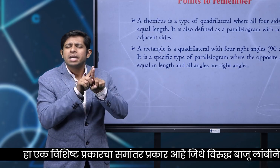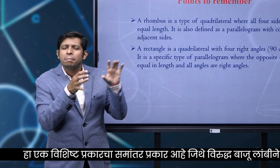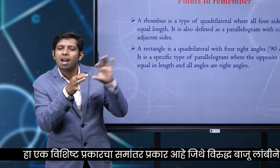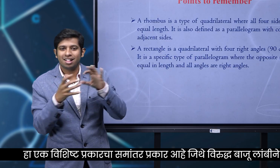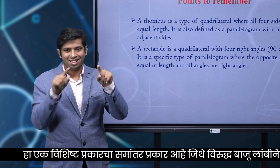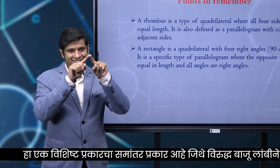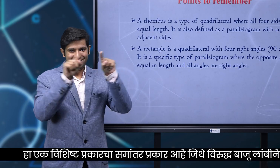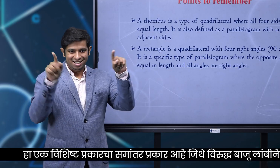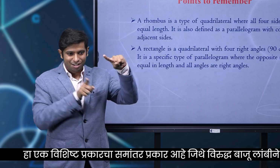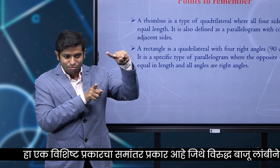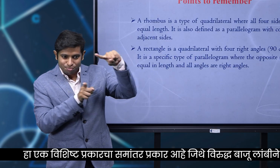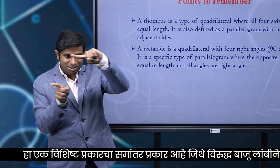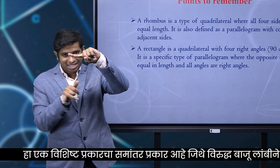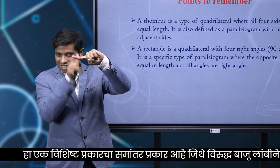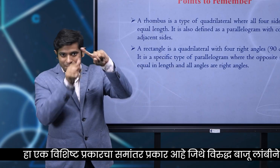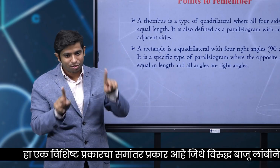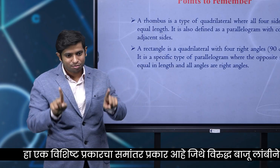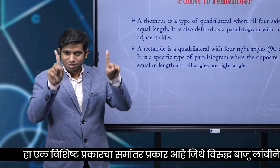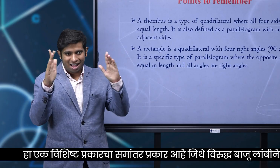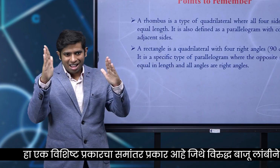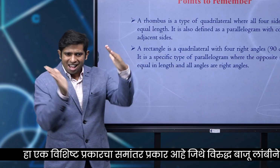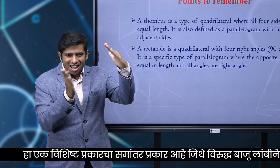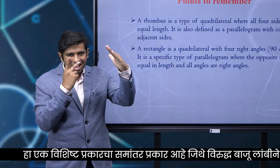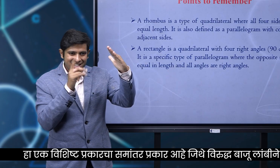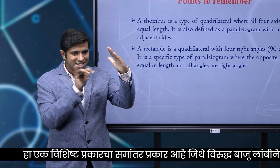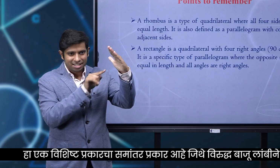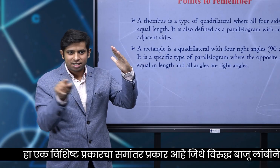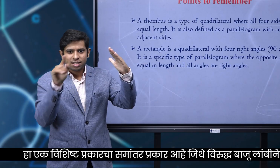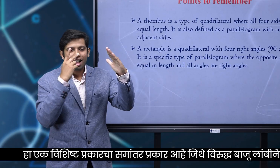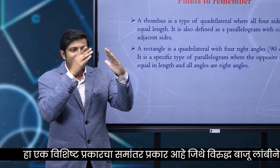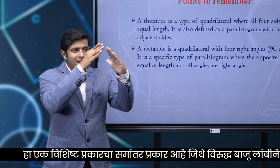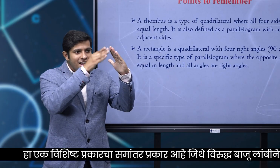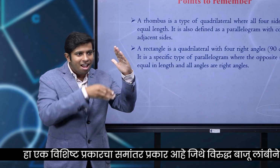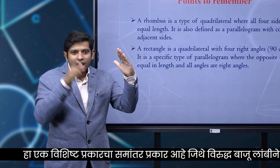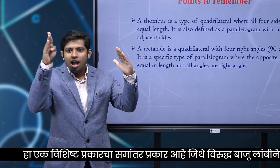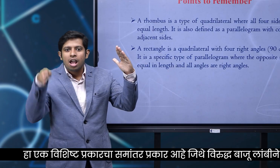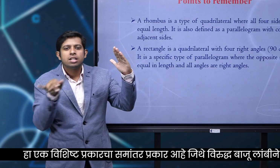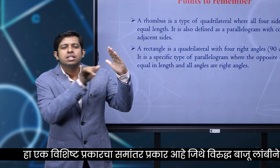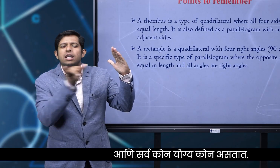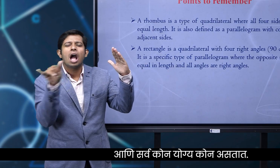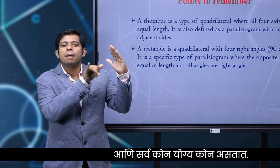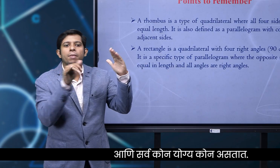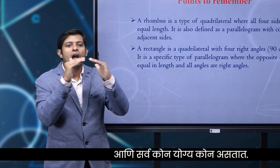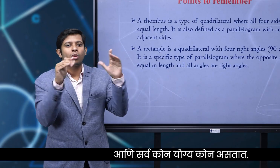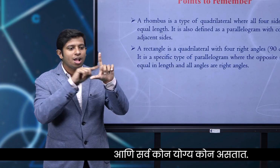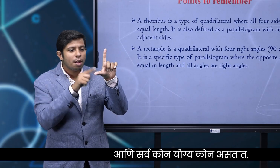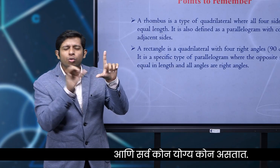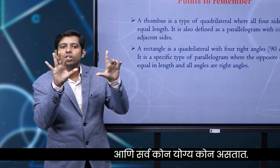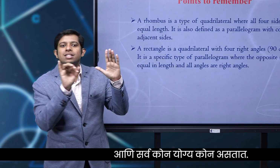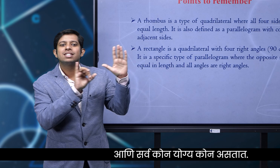हा एक विशिष्ट प्रकारचा समांतर प्रकार आहे जिथे विरुद्ध बाजू लांबीने समान असतात आणि सर्व कोन योग्य कोन